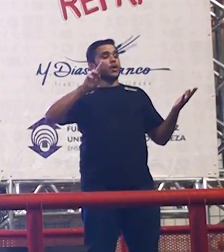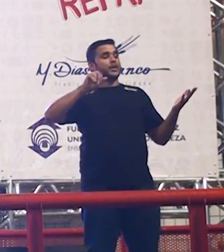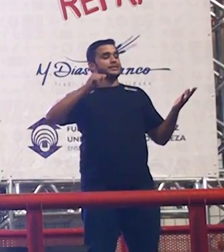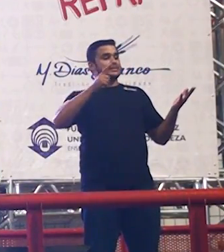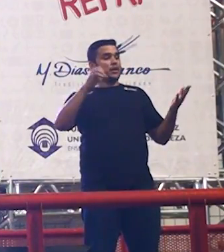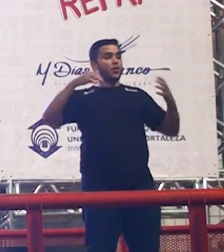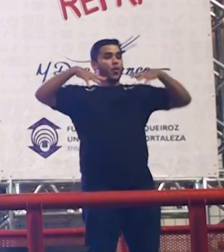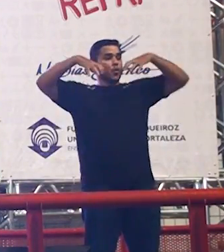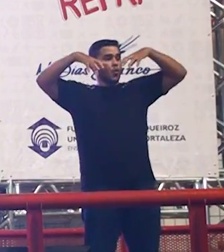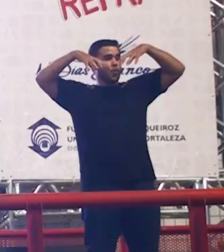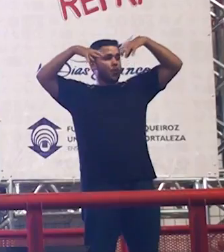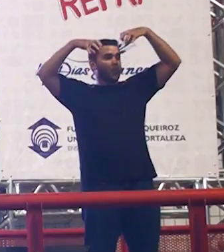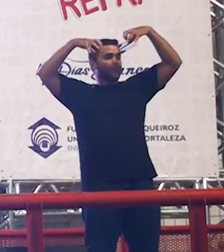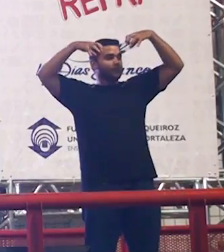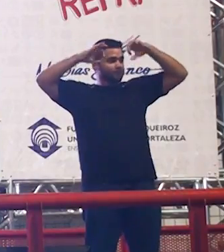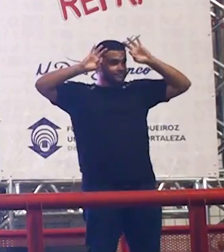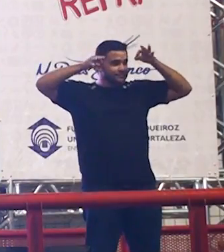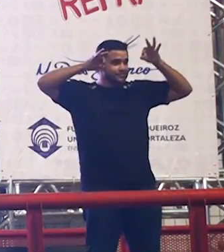evaporação. Está claro?